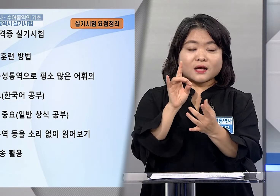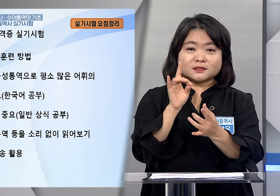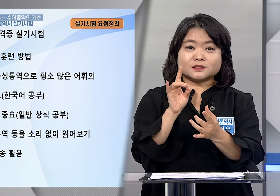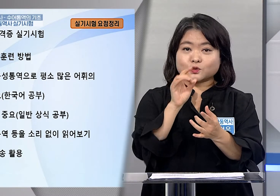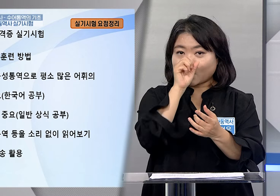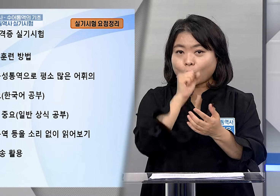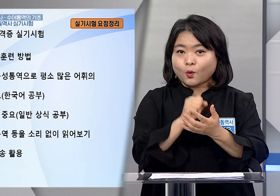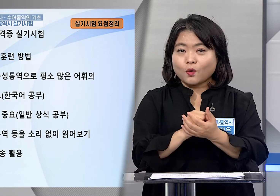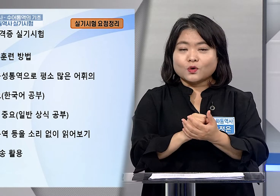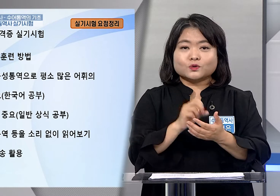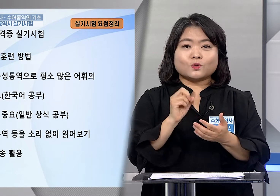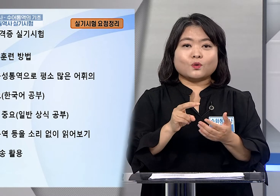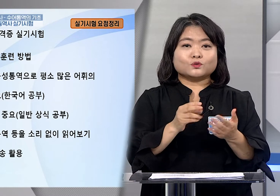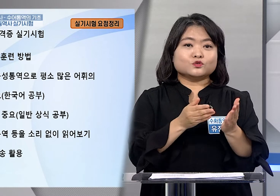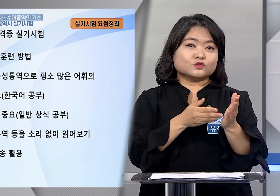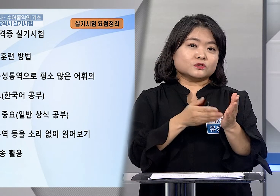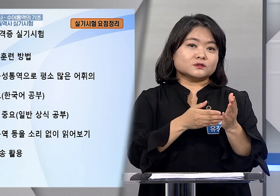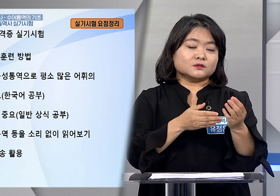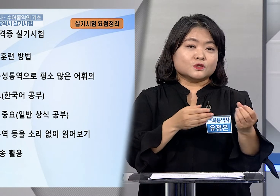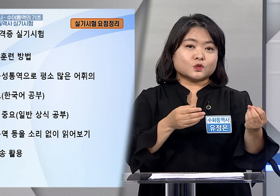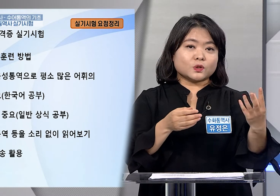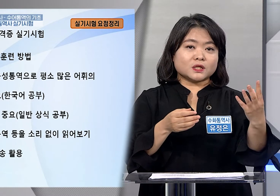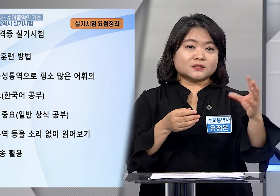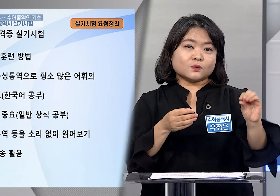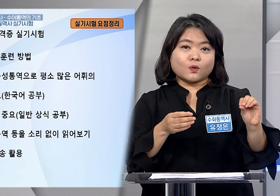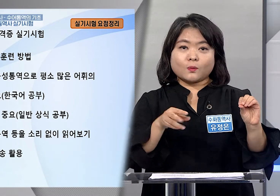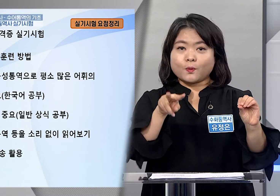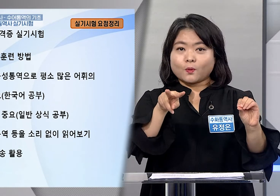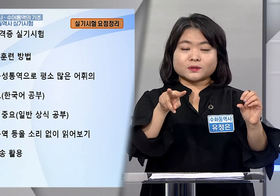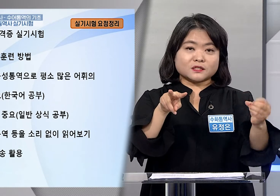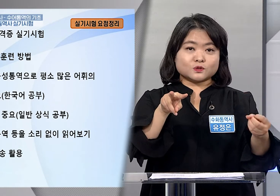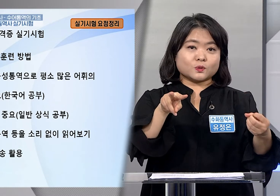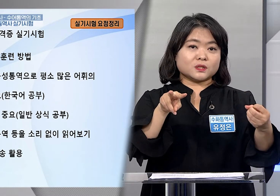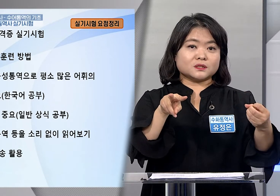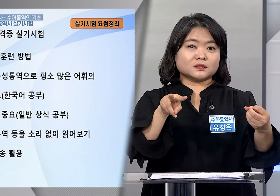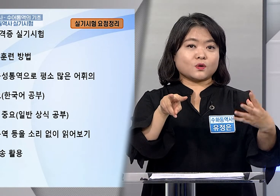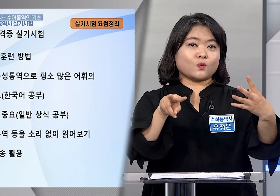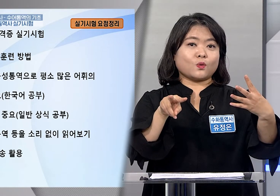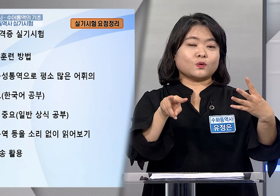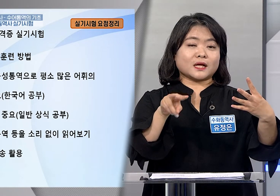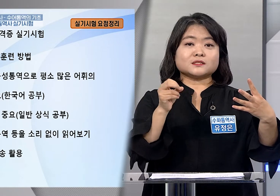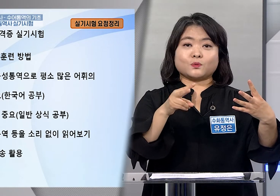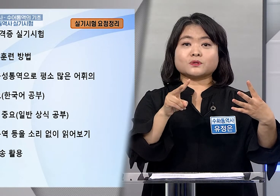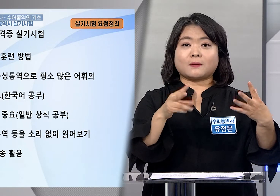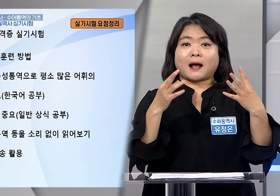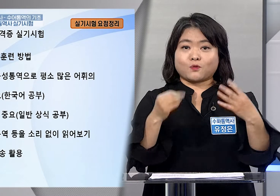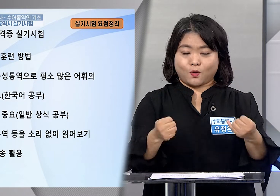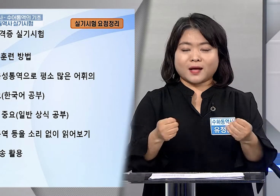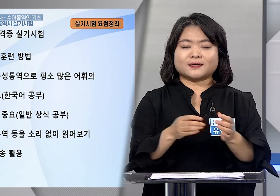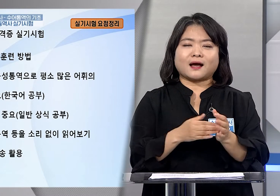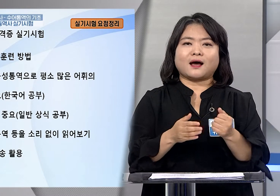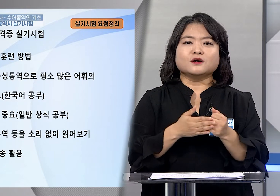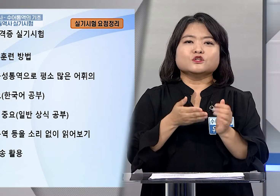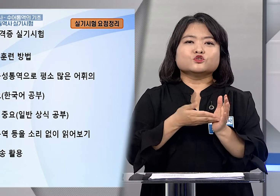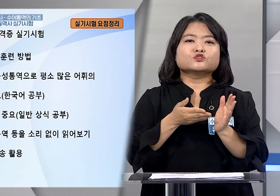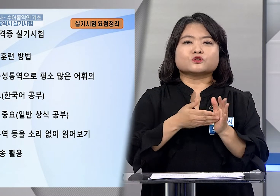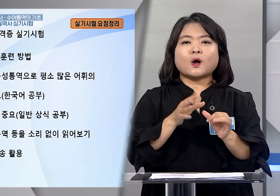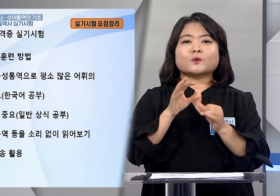하시기 좋고 또 뉴스는 소리 끄고 보고 다시 소리를 켜고 다시 보기가 많고 하니까 뉴스를